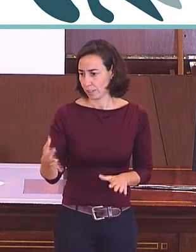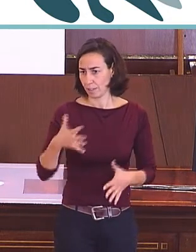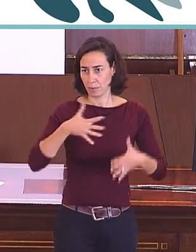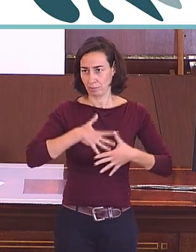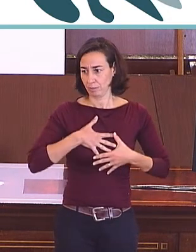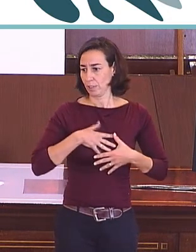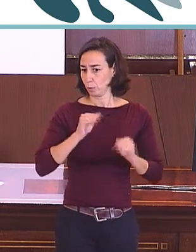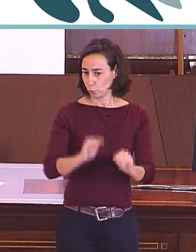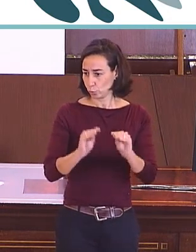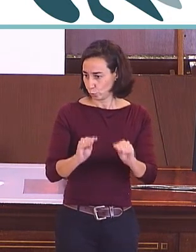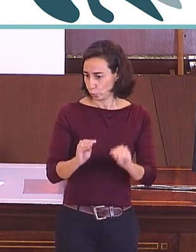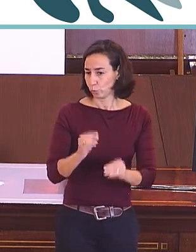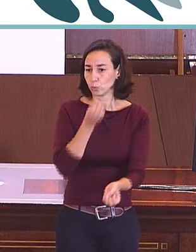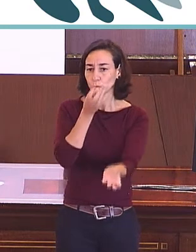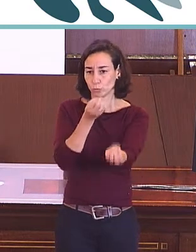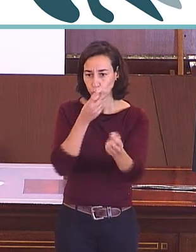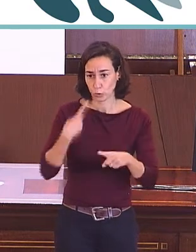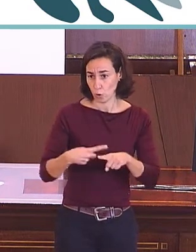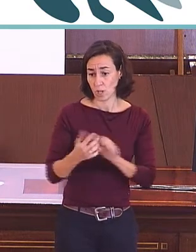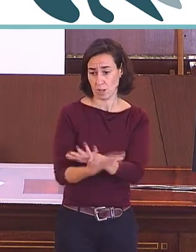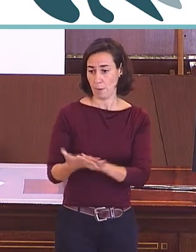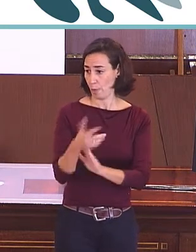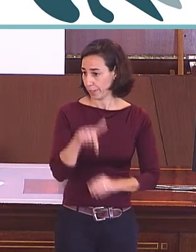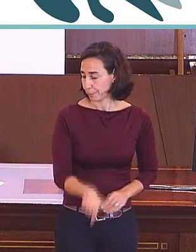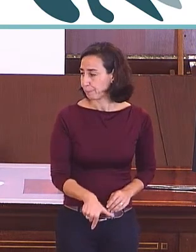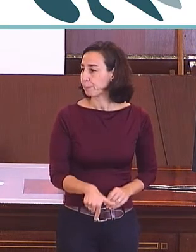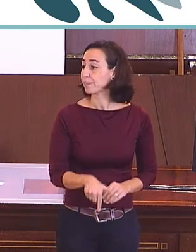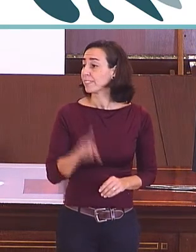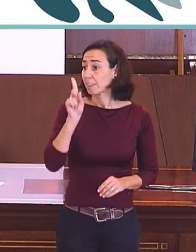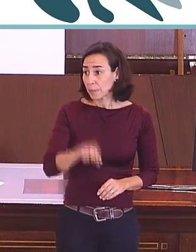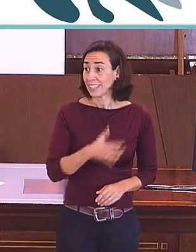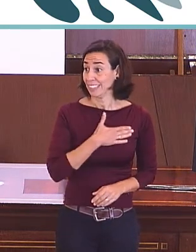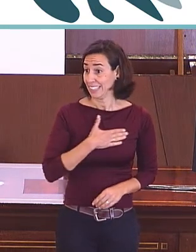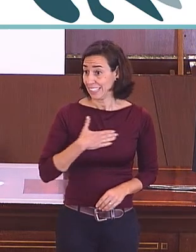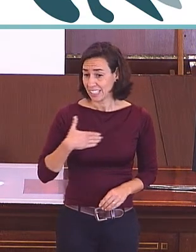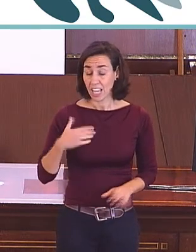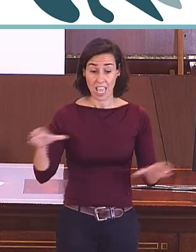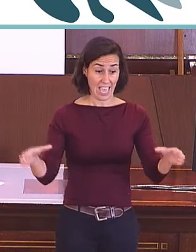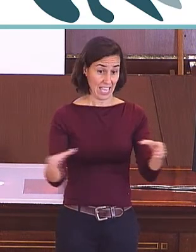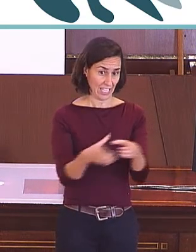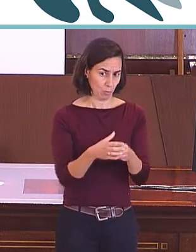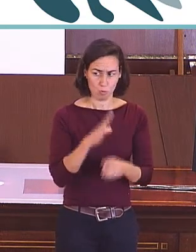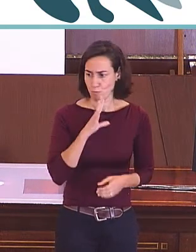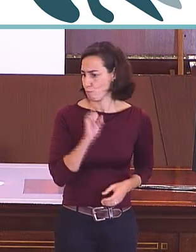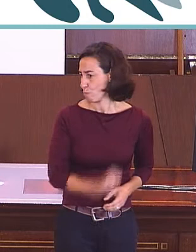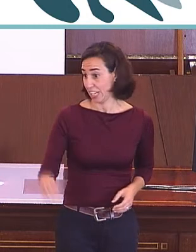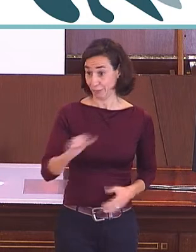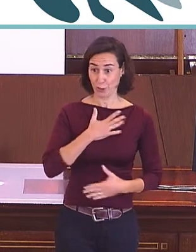aquí habéis comentado y habéis hablado hoy. Quería también además de el equipo magnífico que tengo y que yo me he encontrado